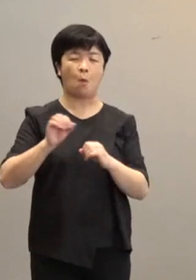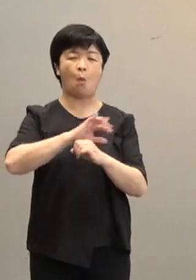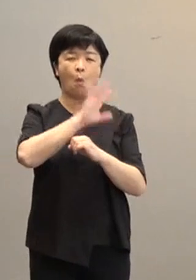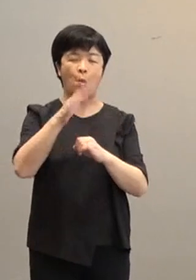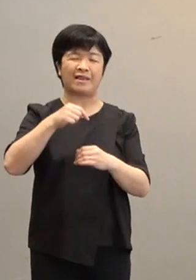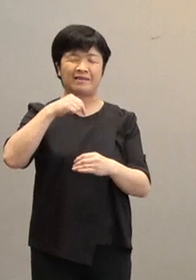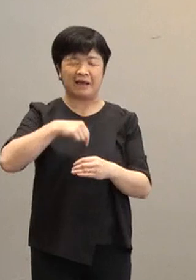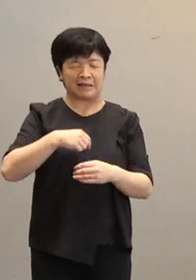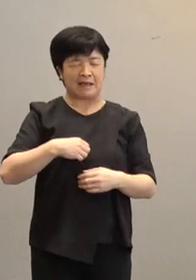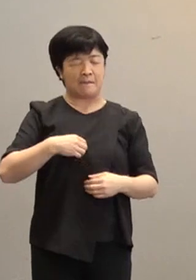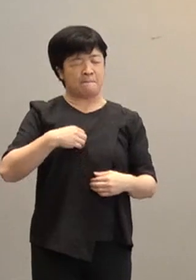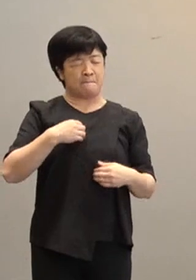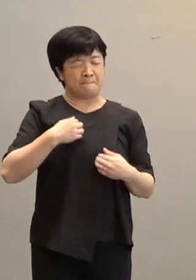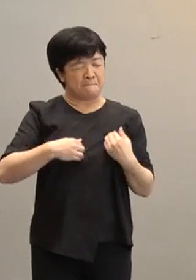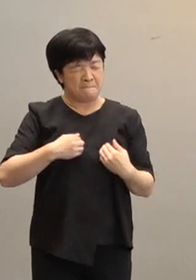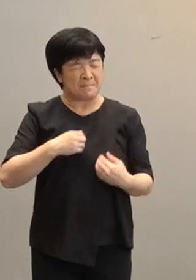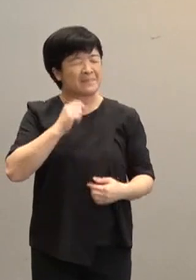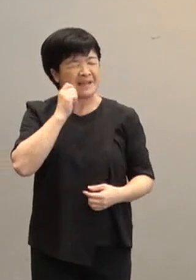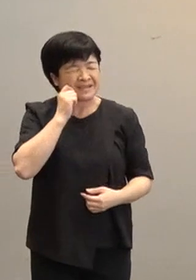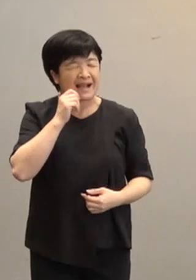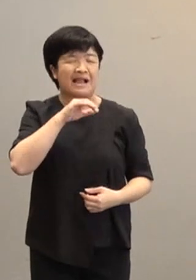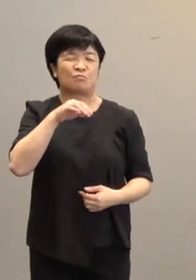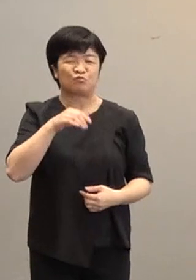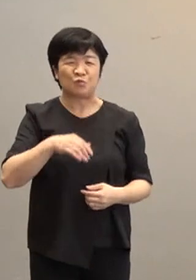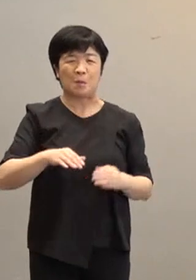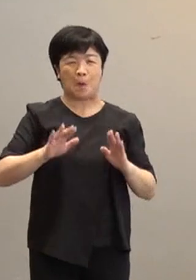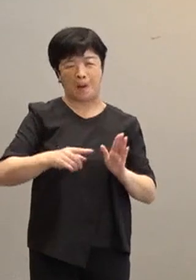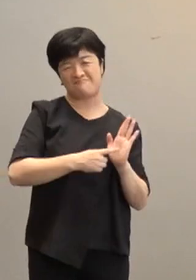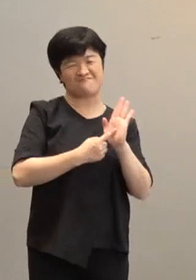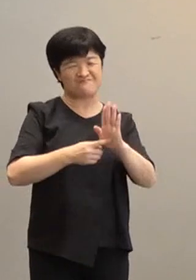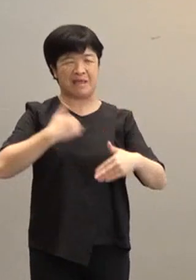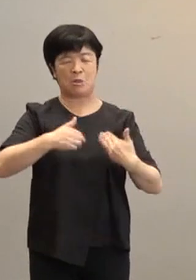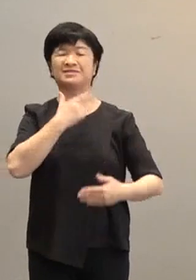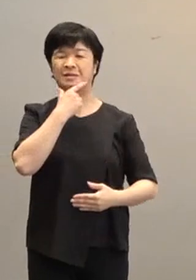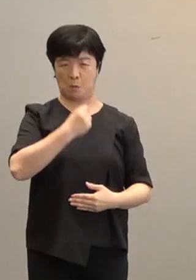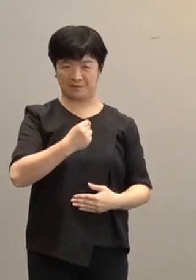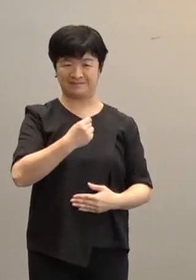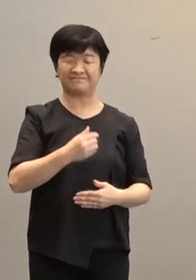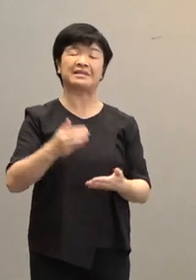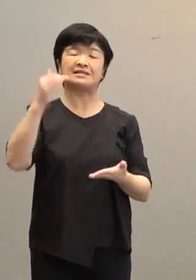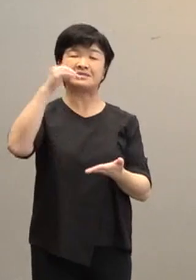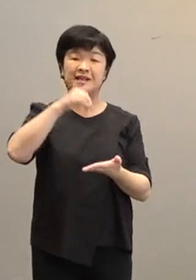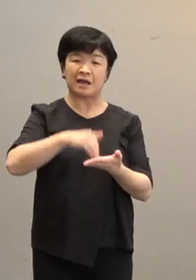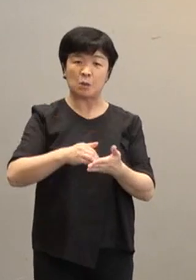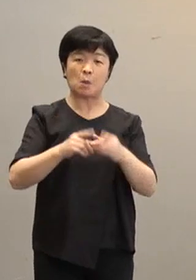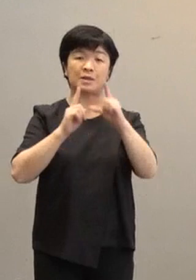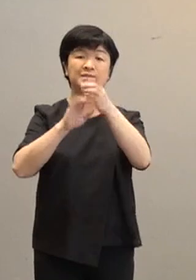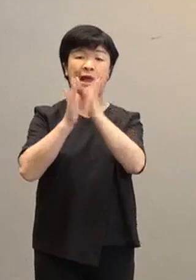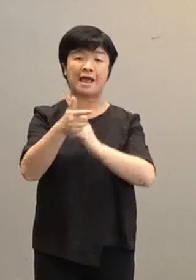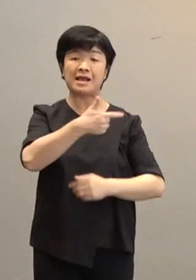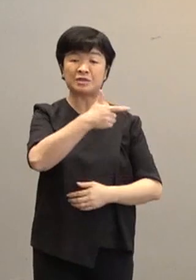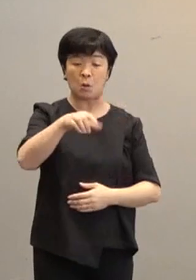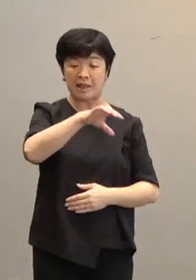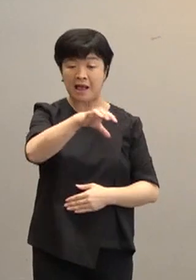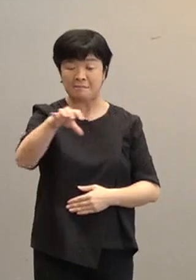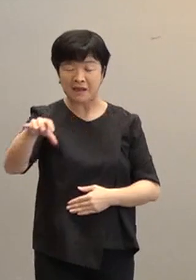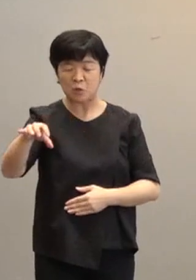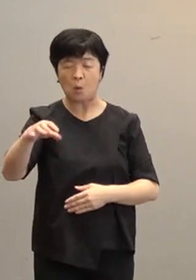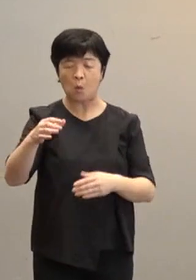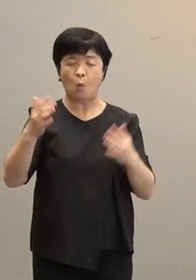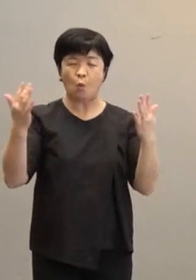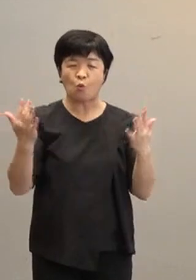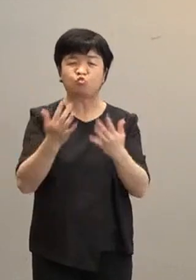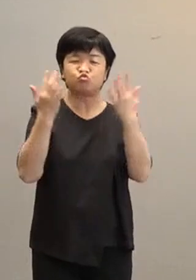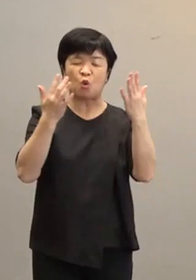り楽しめなかった分を楽しんでいただきたいと思いますし、それが最終的には県内のそれぞれの地域の復興を後押し